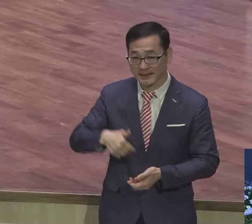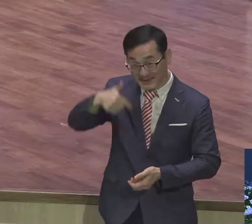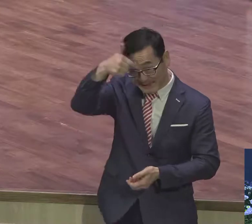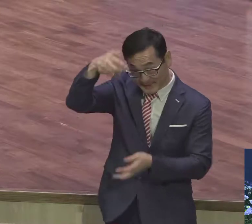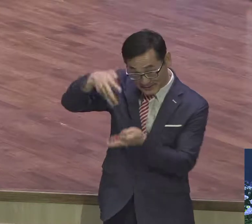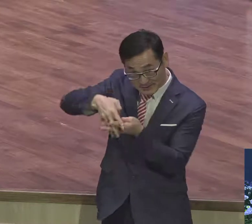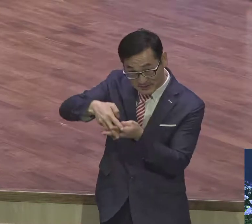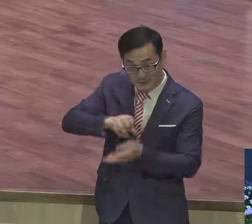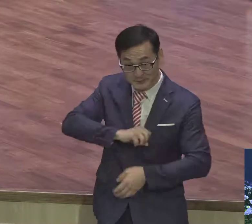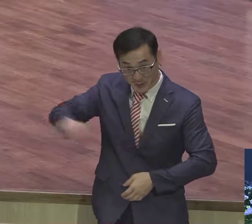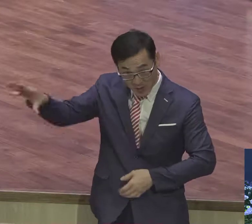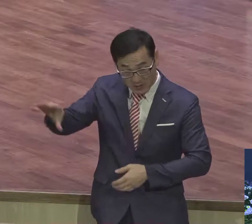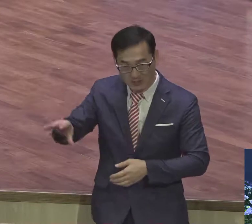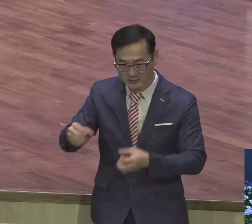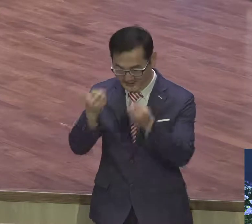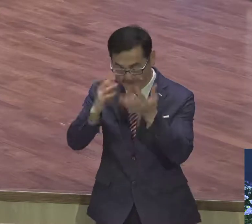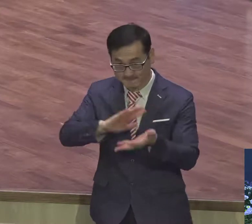바뀐다.